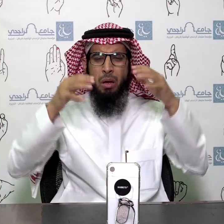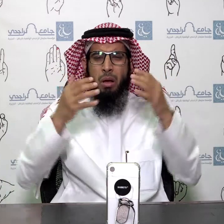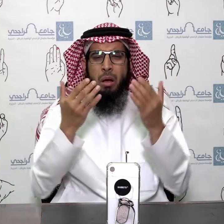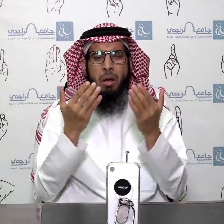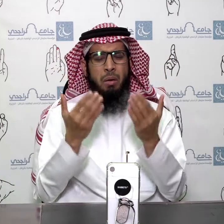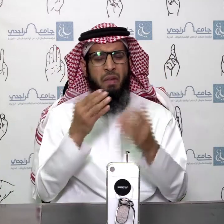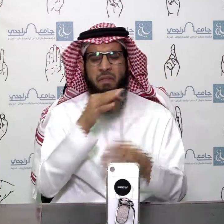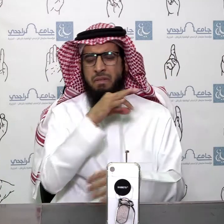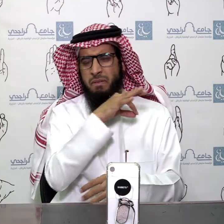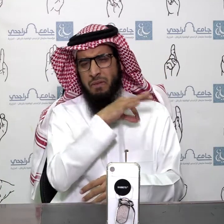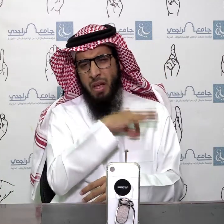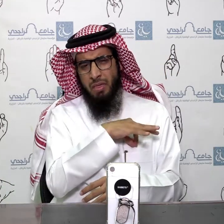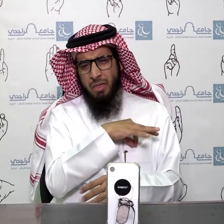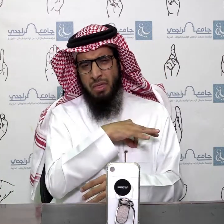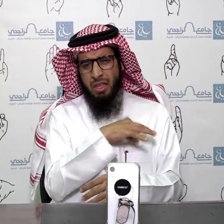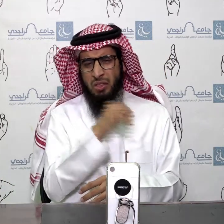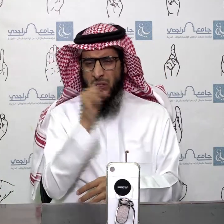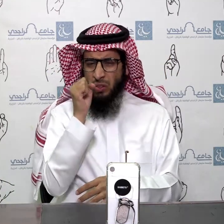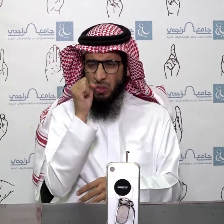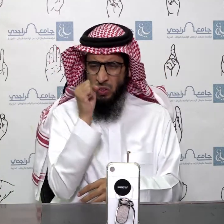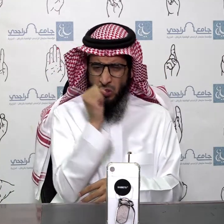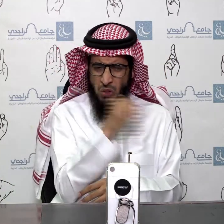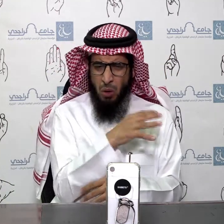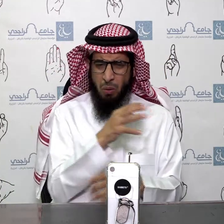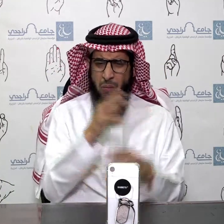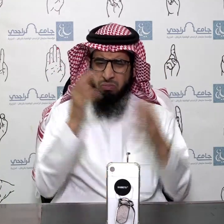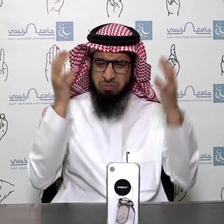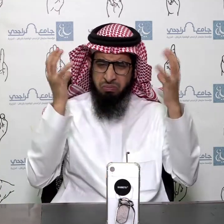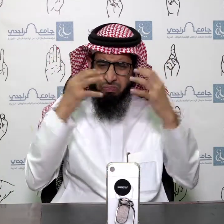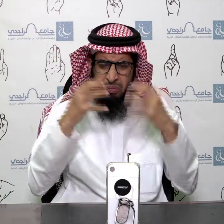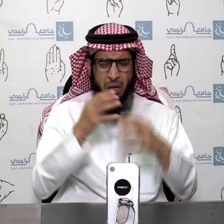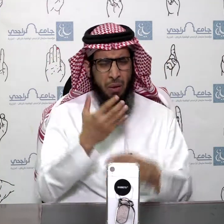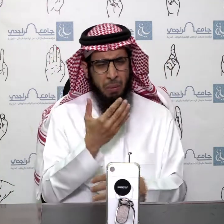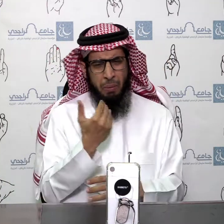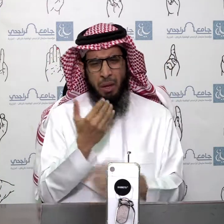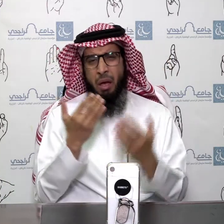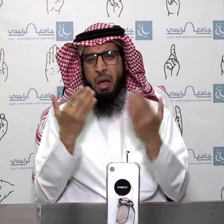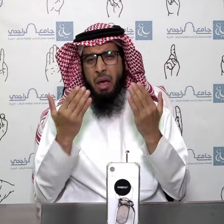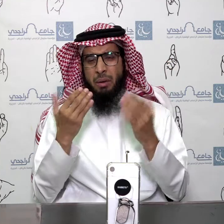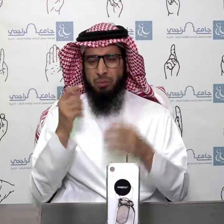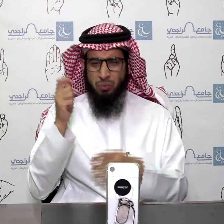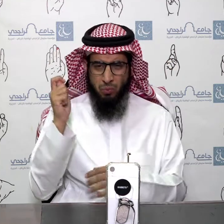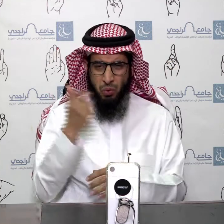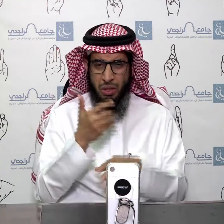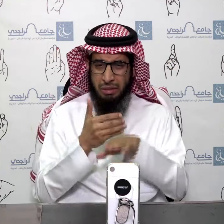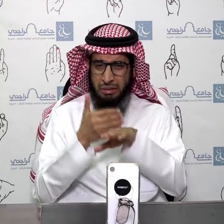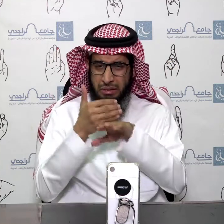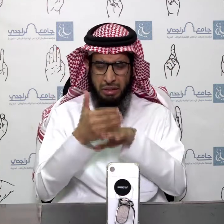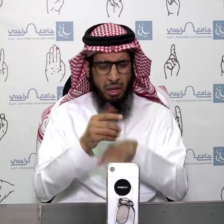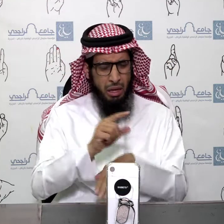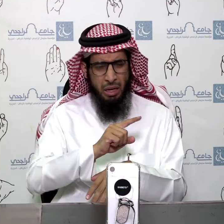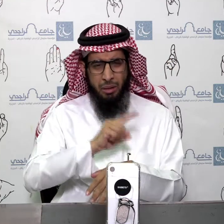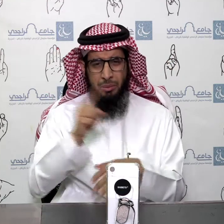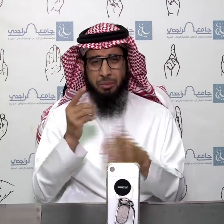نافعا غير ضار، عاجلا غير آجل، تحيي